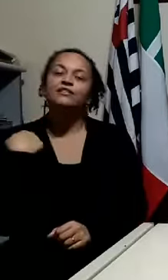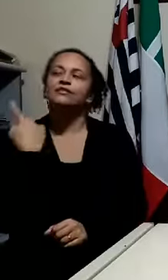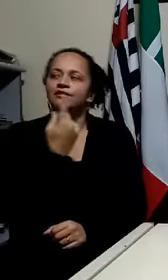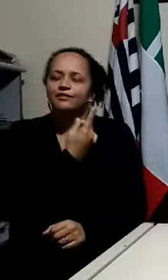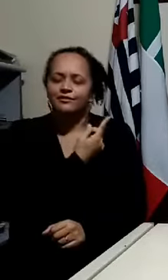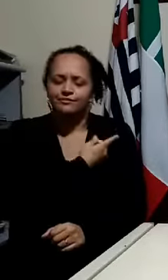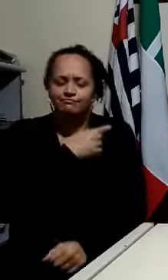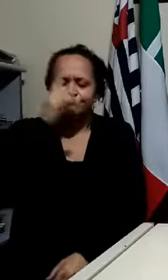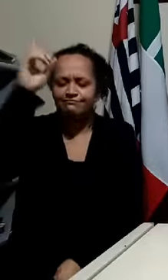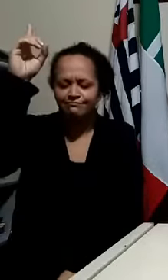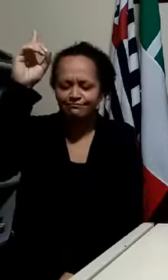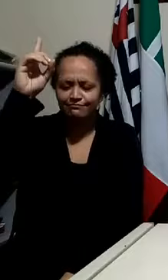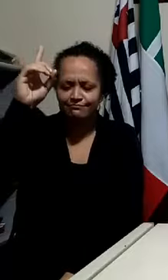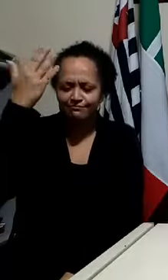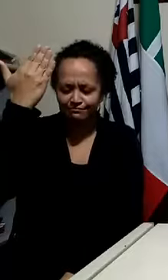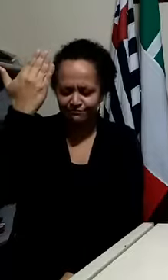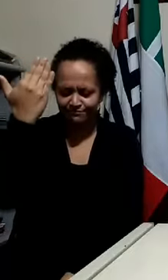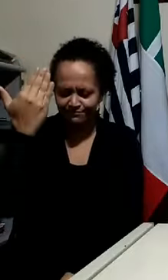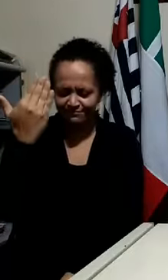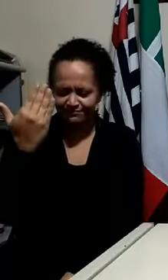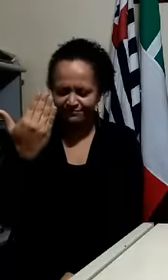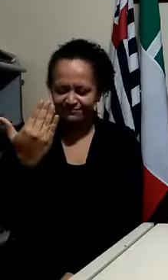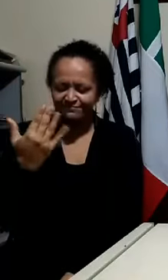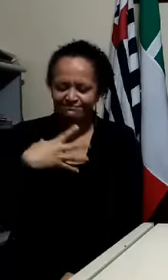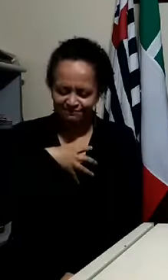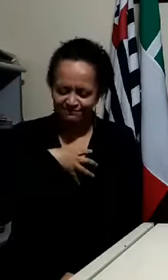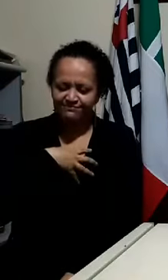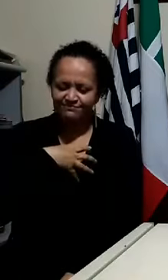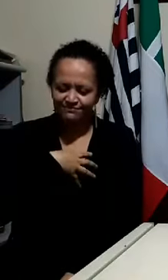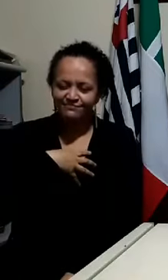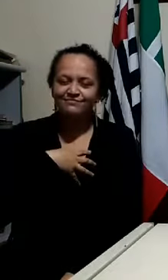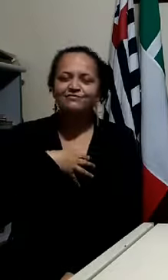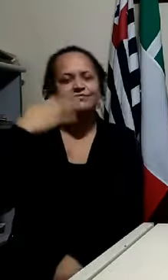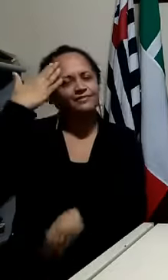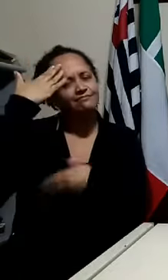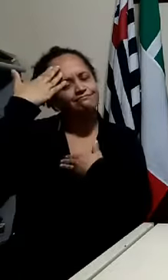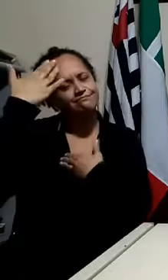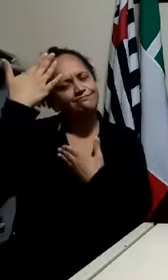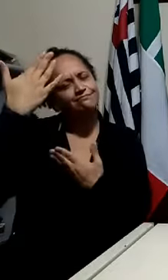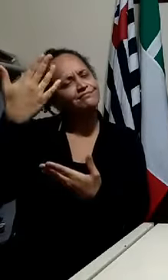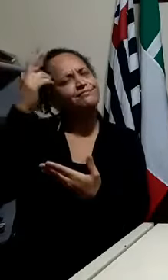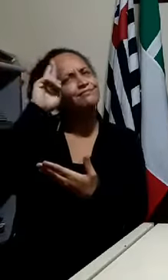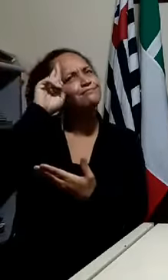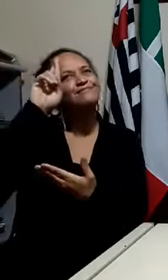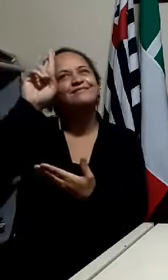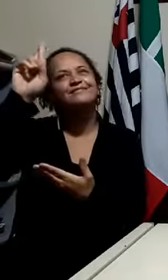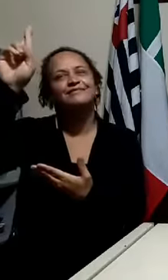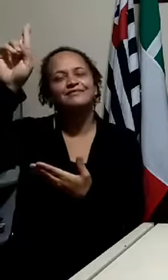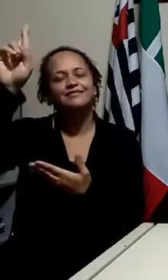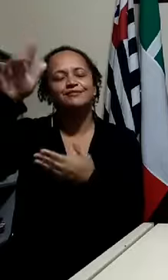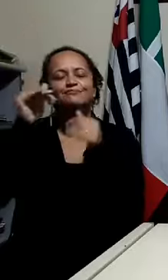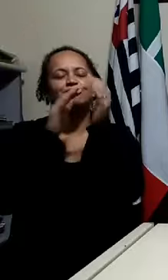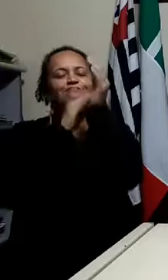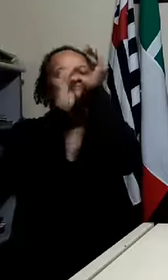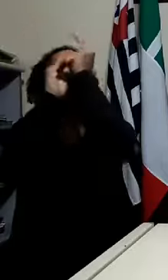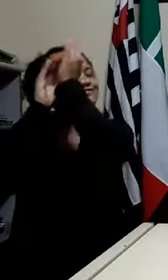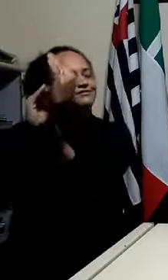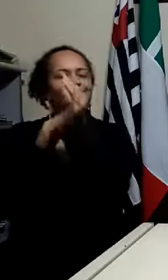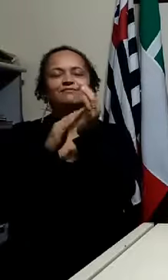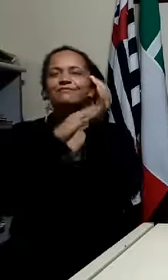tua santa e gloriosa presença para te agradecer, Senhor, para te louvar, para